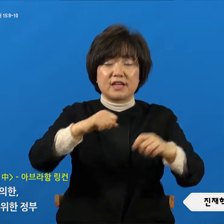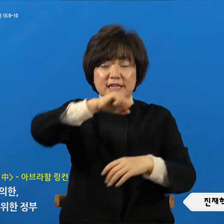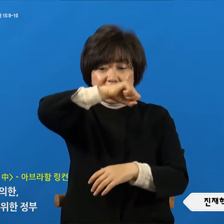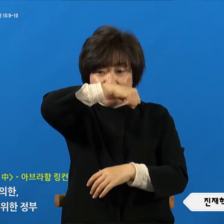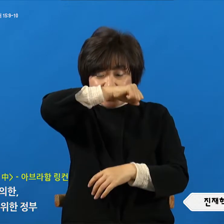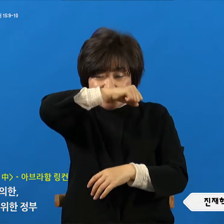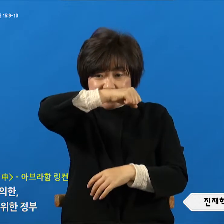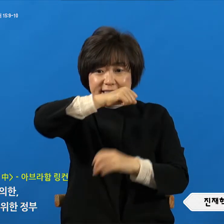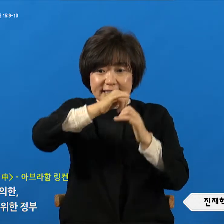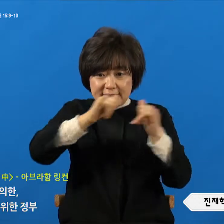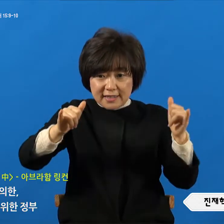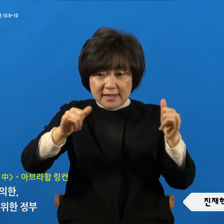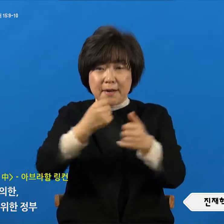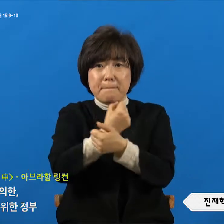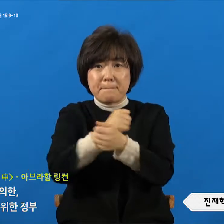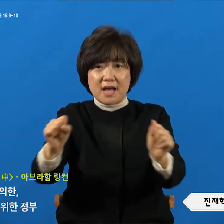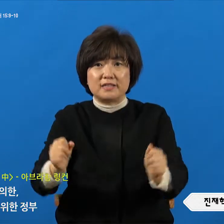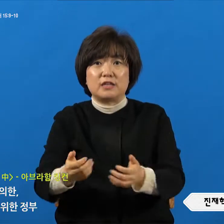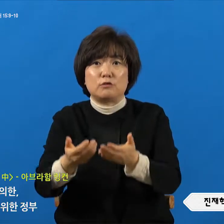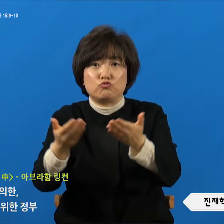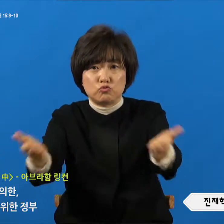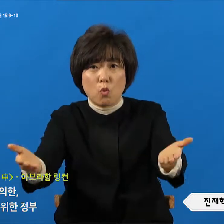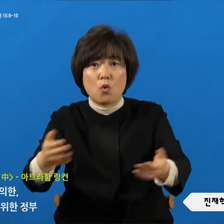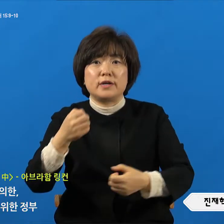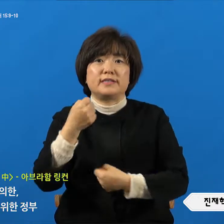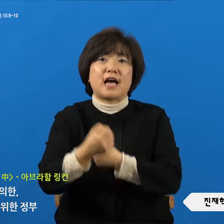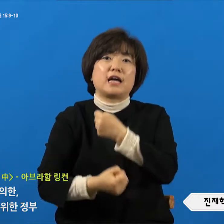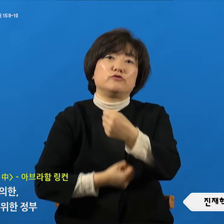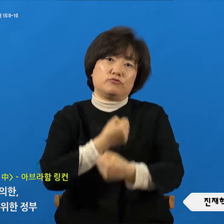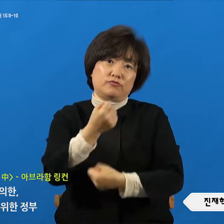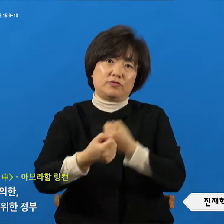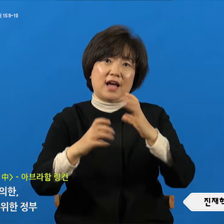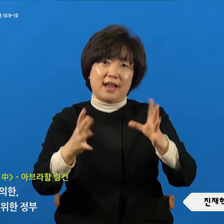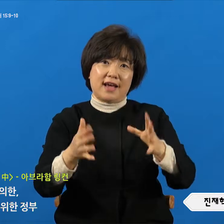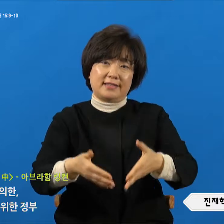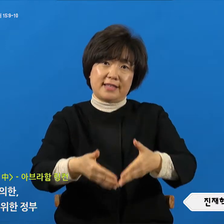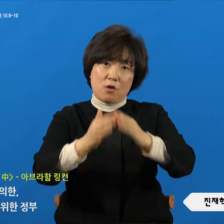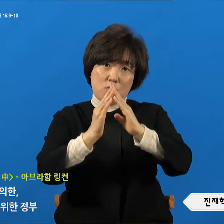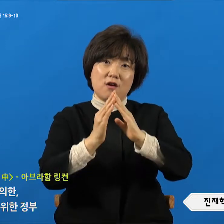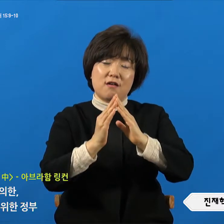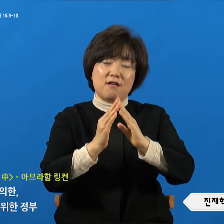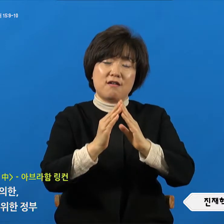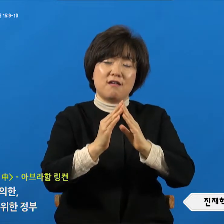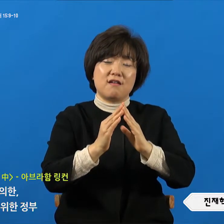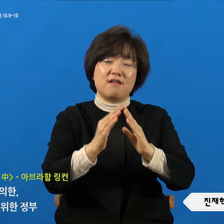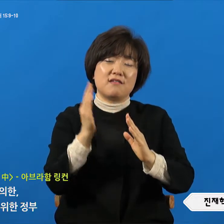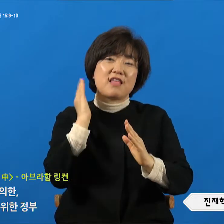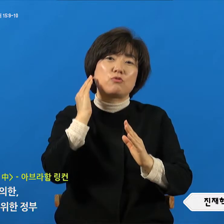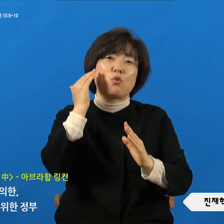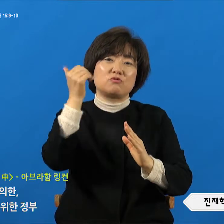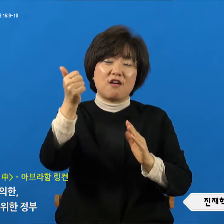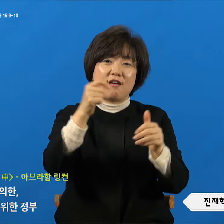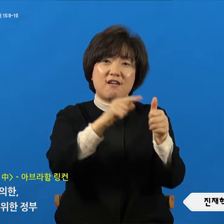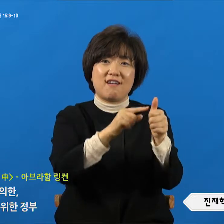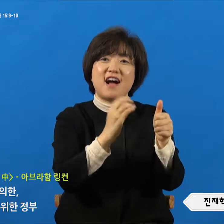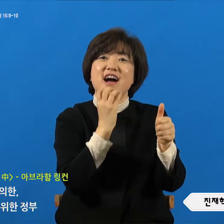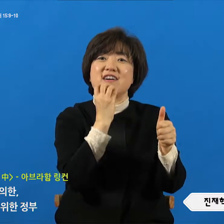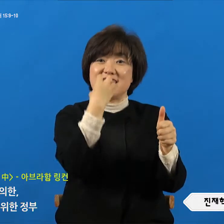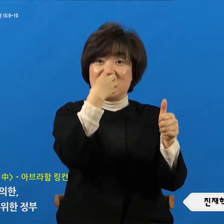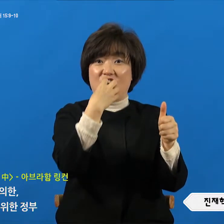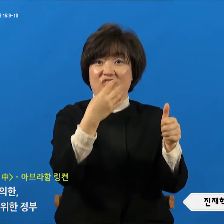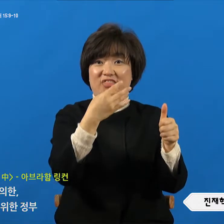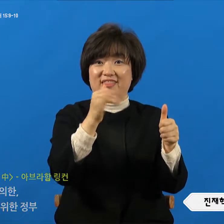폐지하고 자유를 향한 새로운 나라를 시작했던 이 아브라함 링컨의 이야기를 우리는